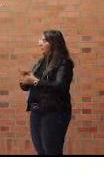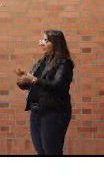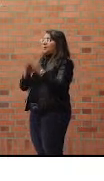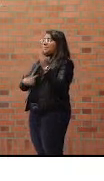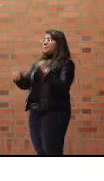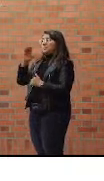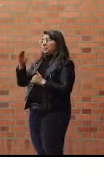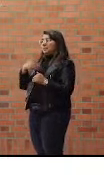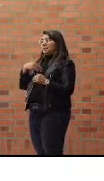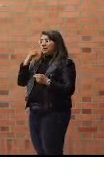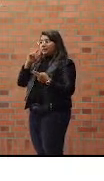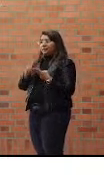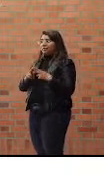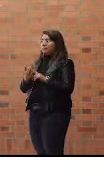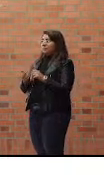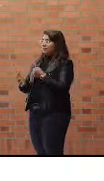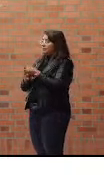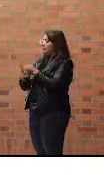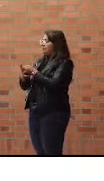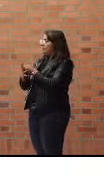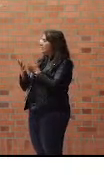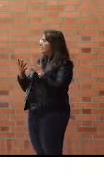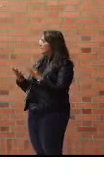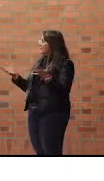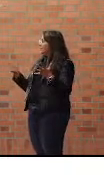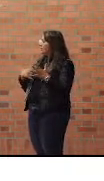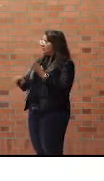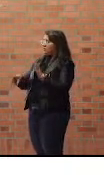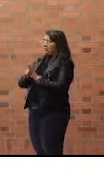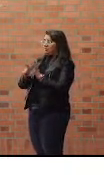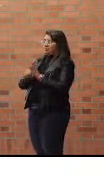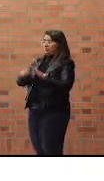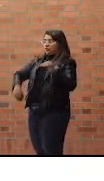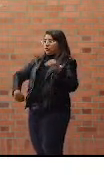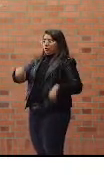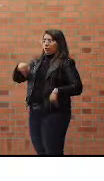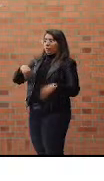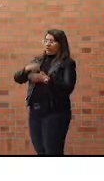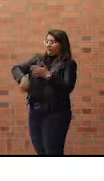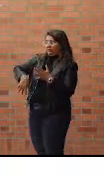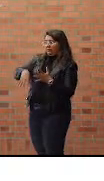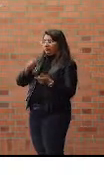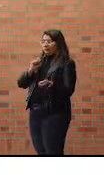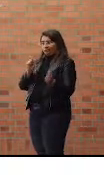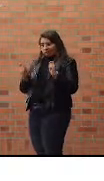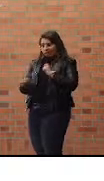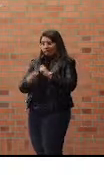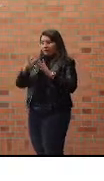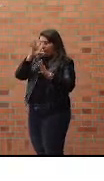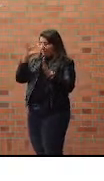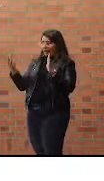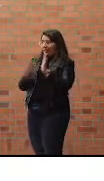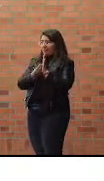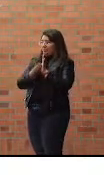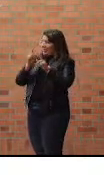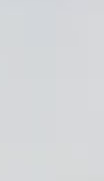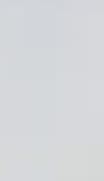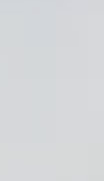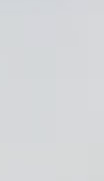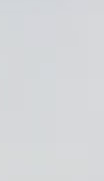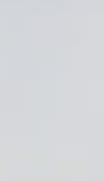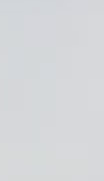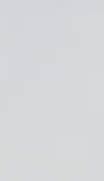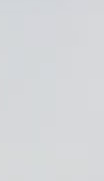un objetivo a largo plazo eliminar el delito de aborto del Código Penal y cambiar el paradigma con el cual regulamos